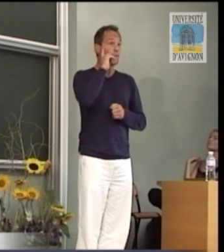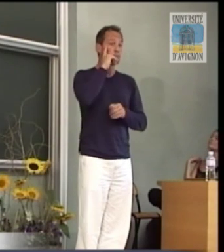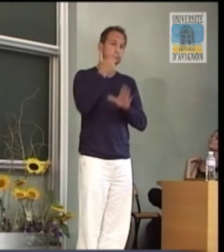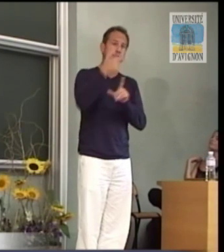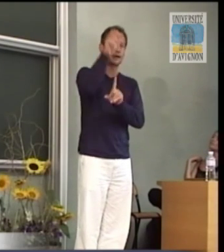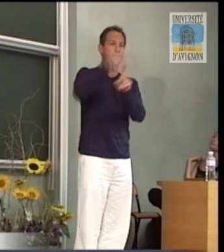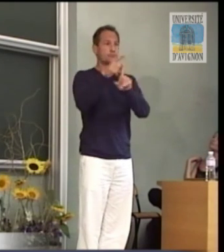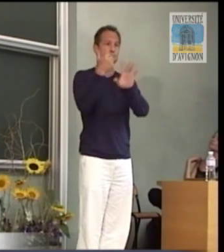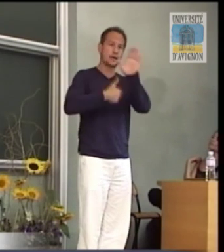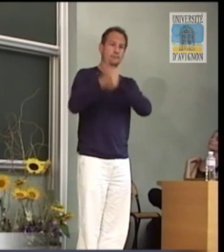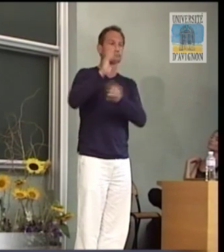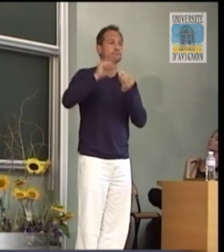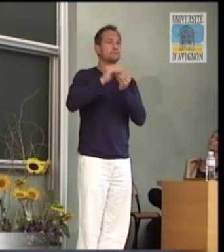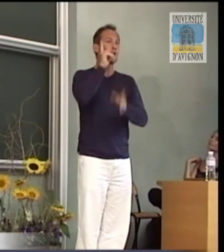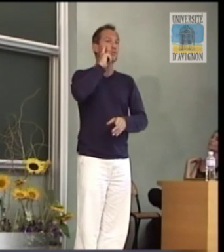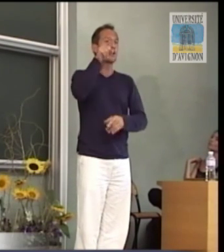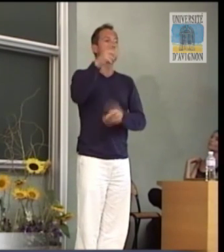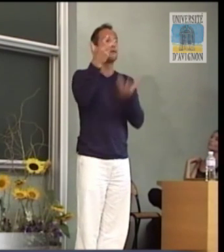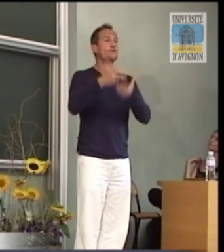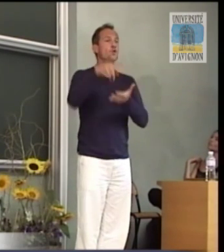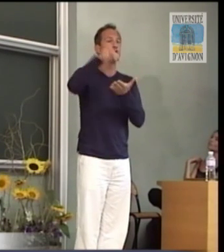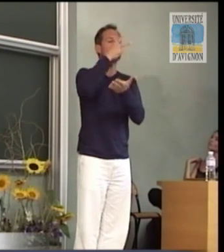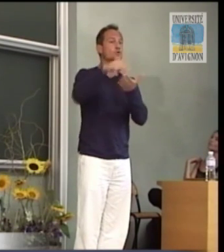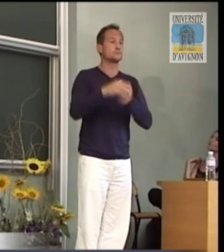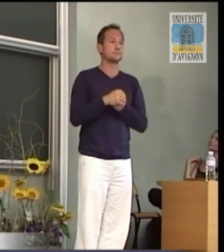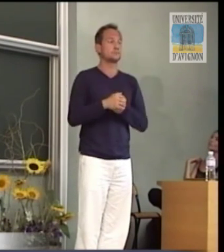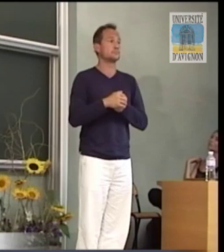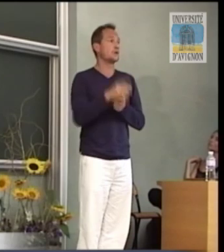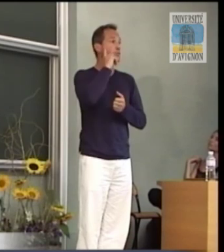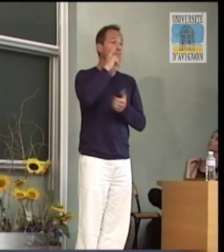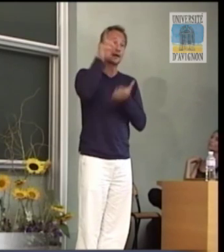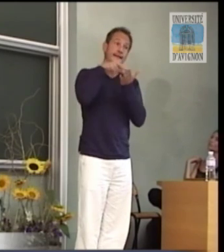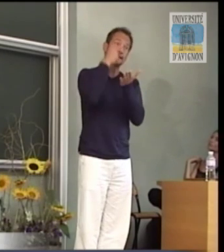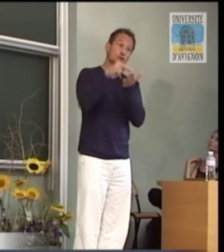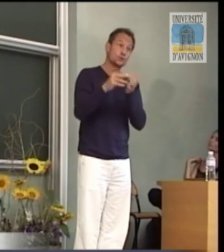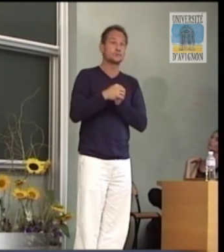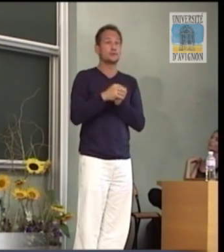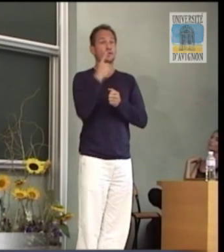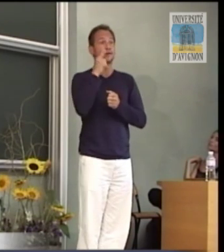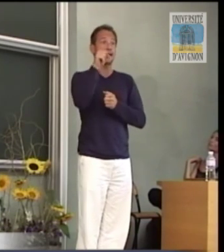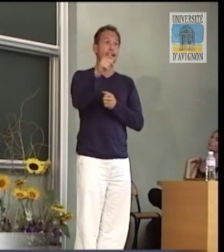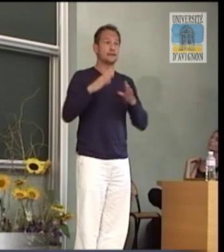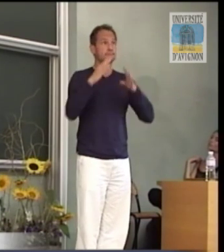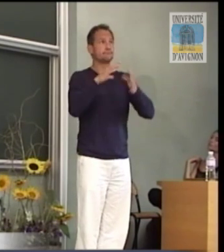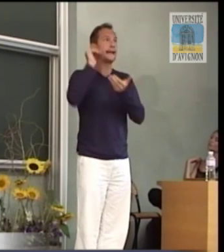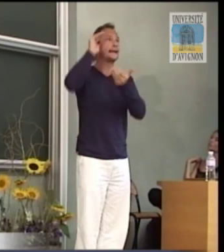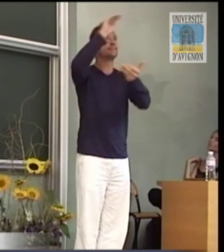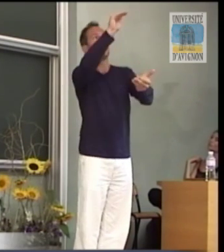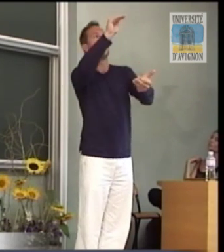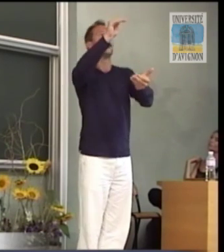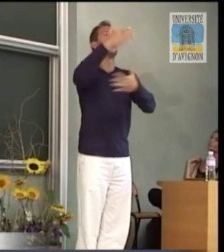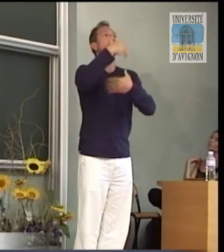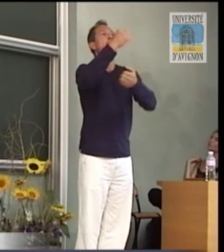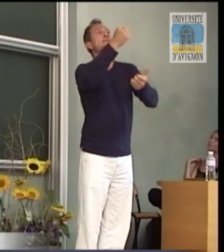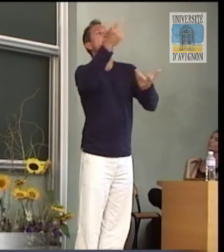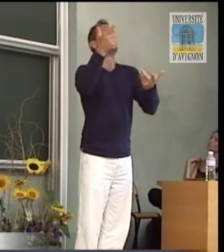moment ? Pourquoi elle danse ? Est-ce qu'elle danse parce qu'elle investit sur un espoir qu'on a